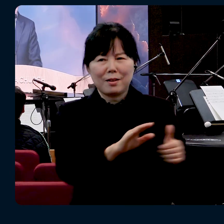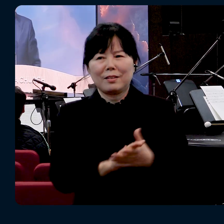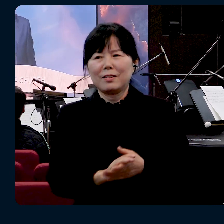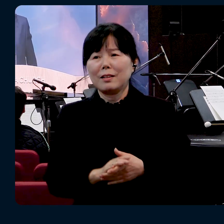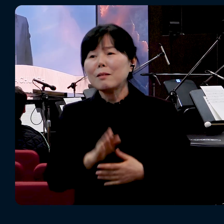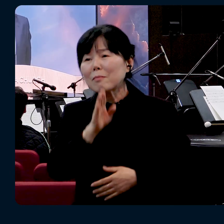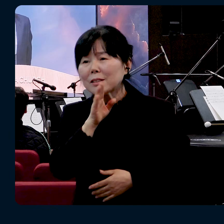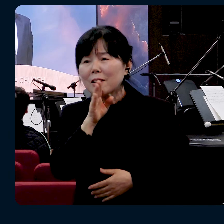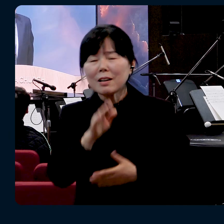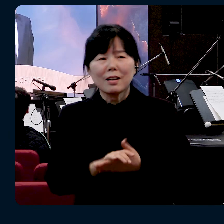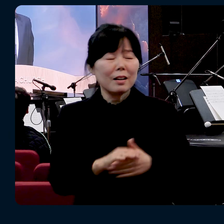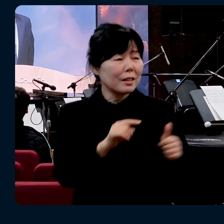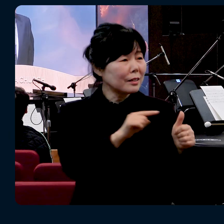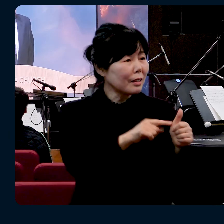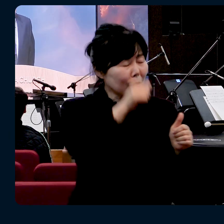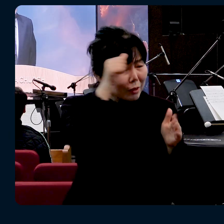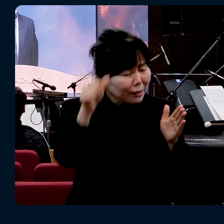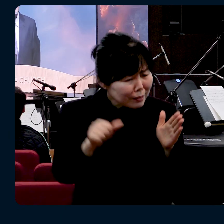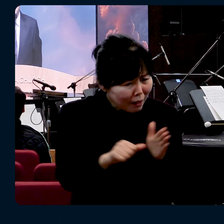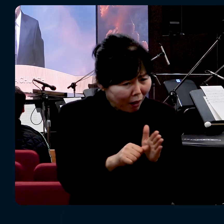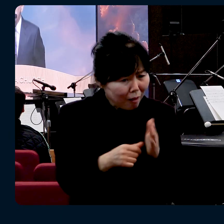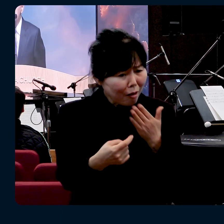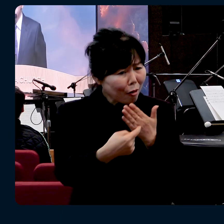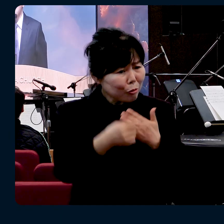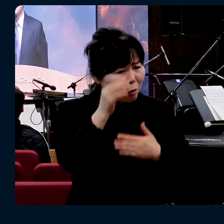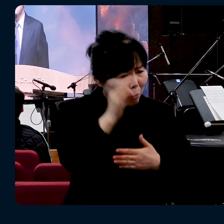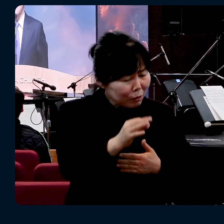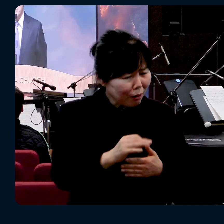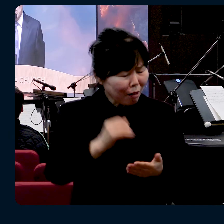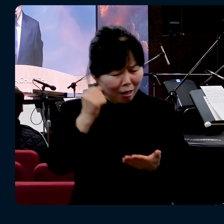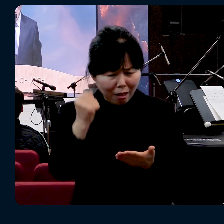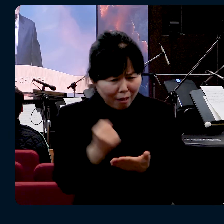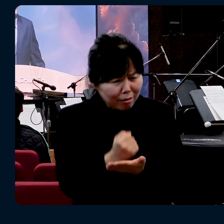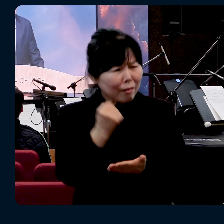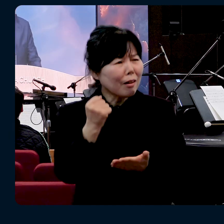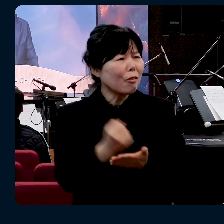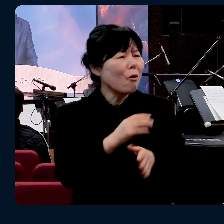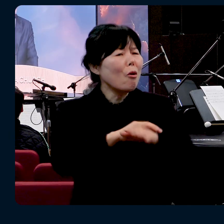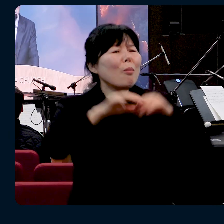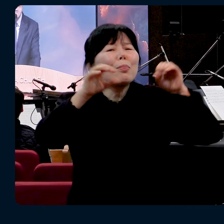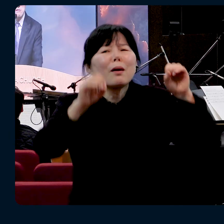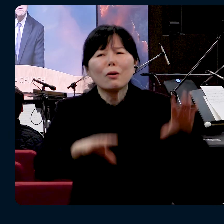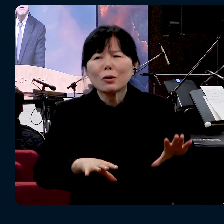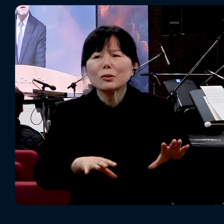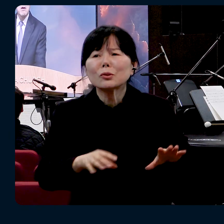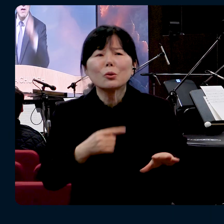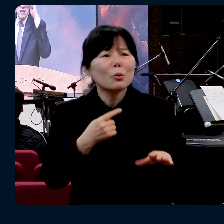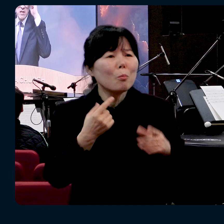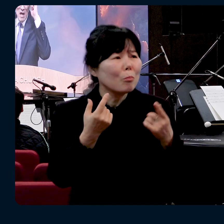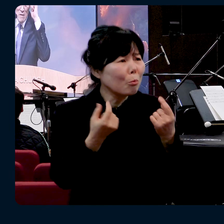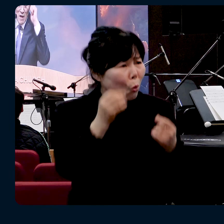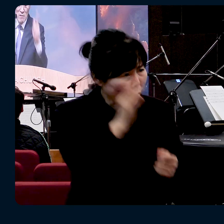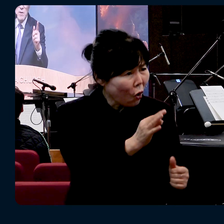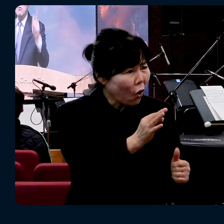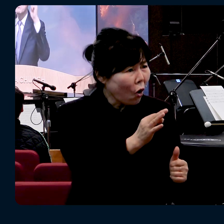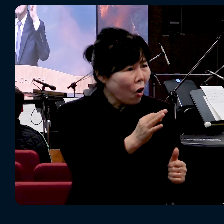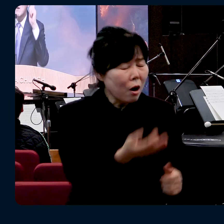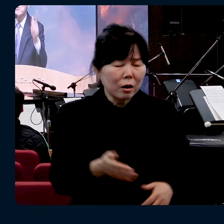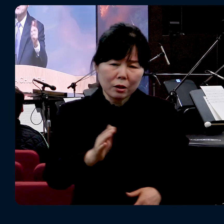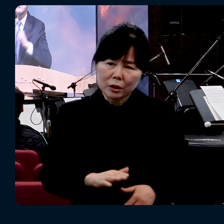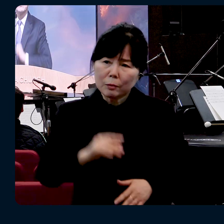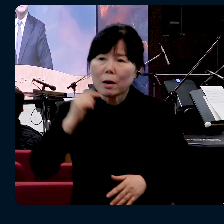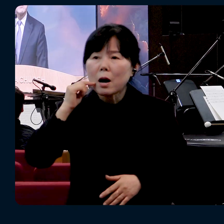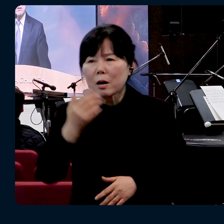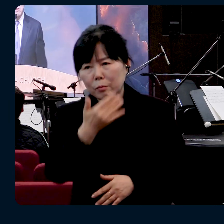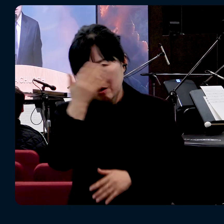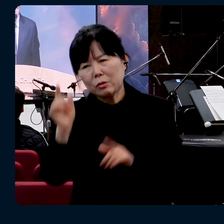여러분, 그렇습니다. 그분의 인생이 언뜻 볼 때는 정말 안타깝고 허무할 수 있지만, 그러나 그